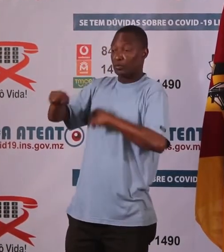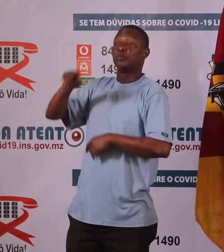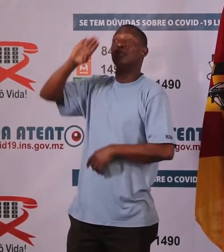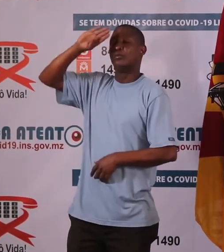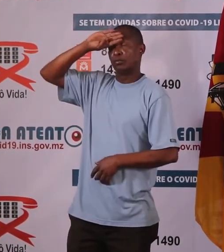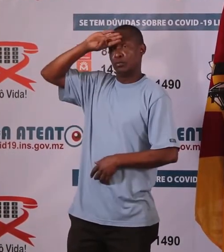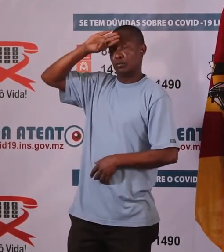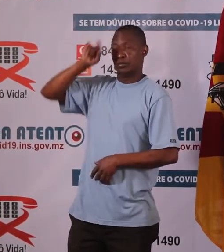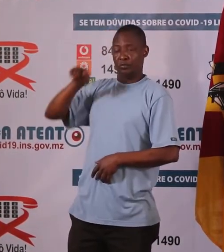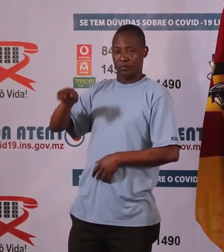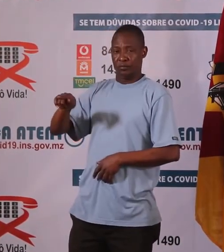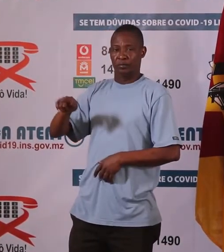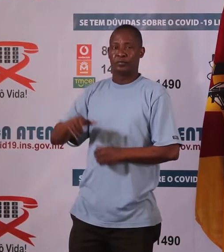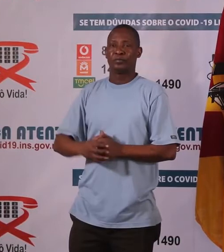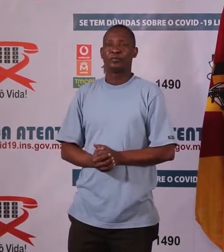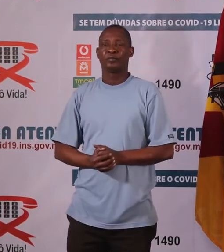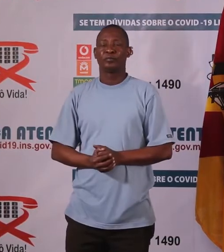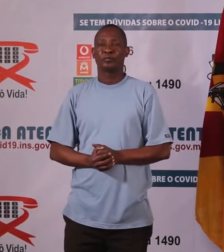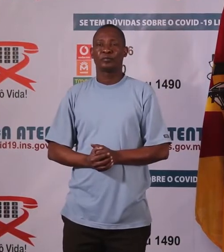da linha da frente.